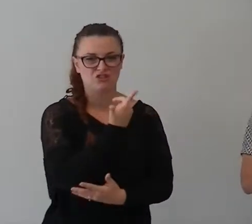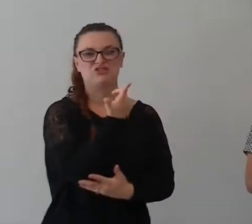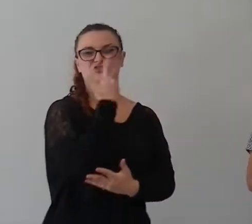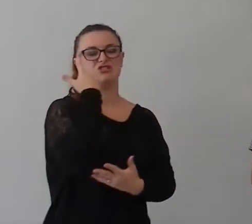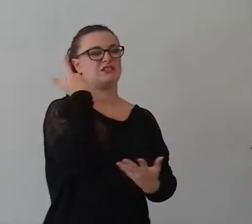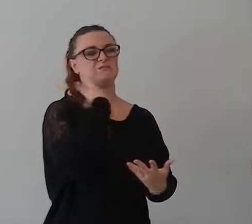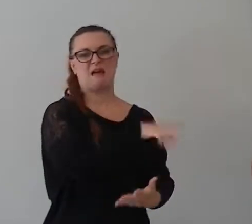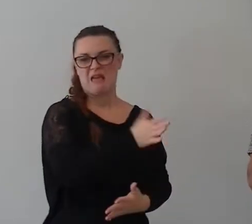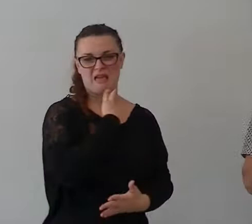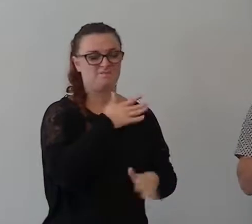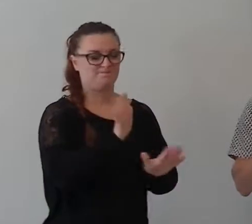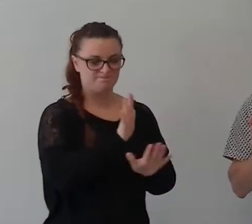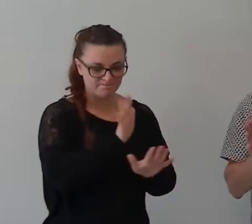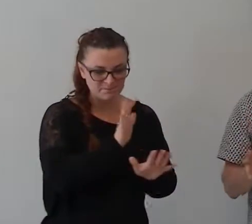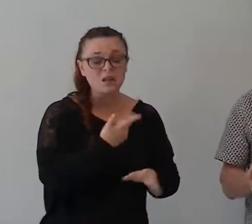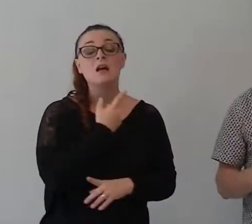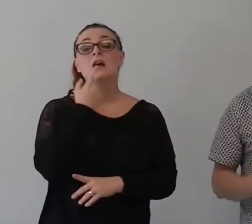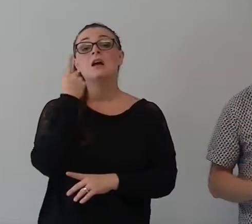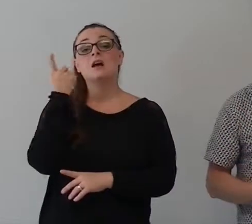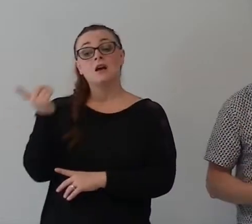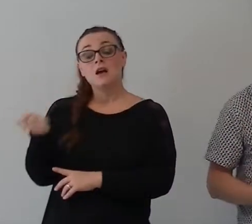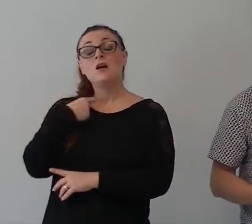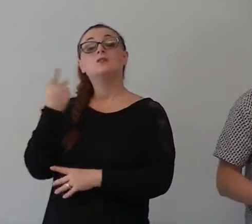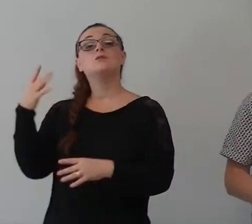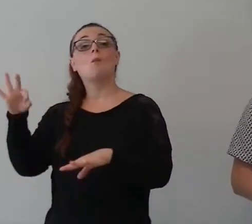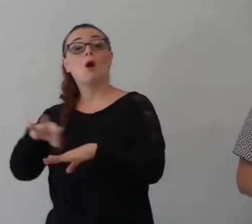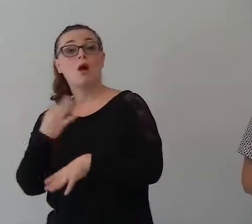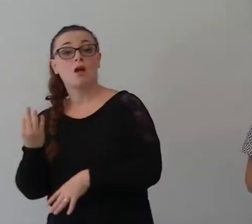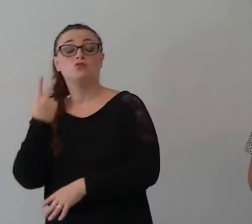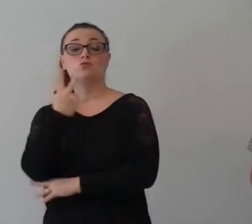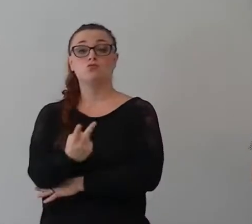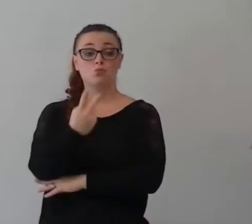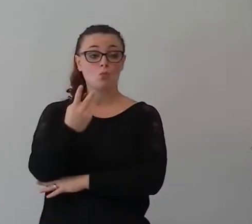due moabite, Ruth e Orpa,